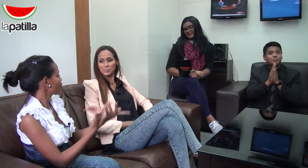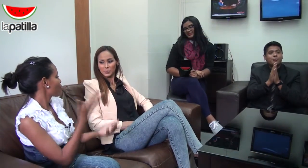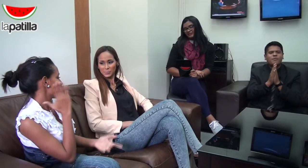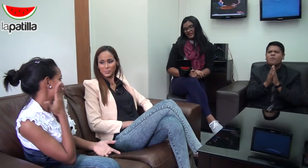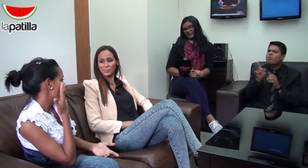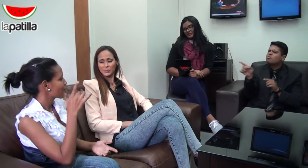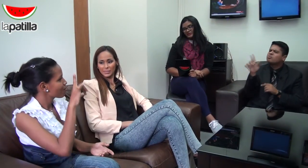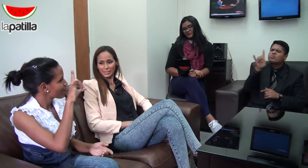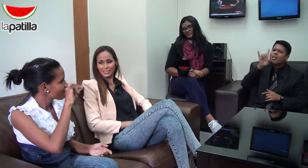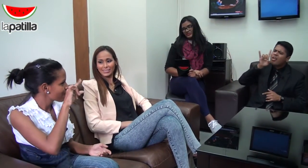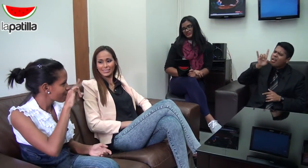fundación.